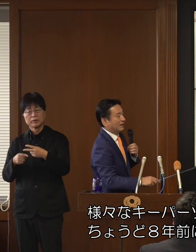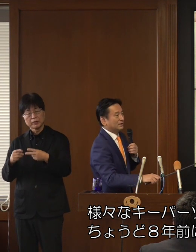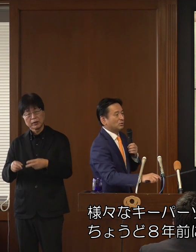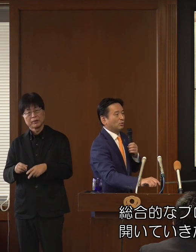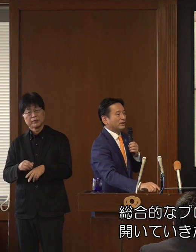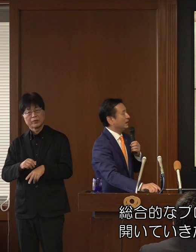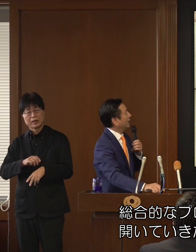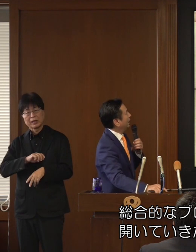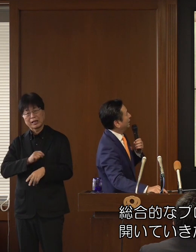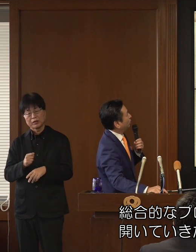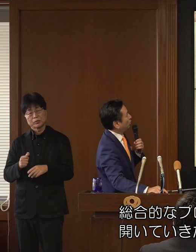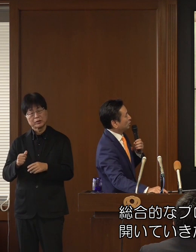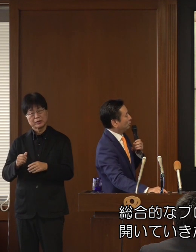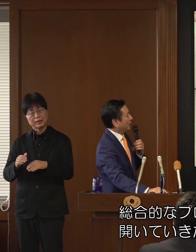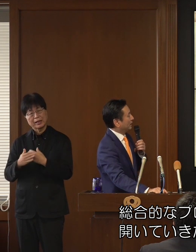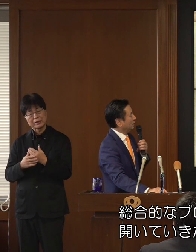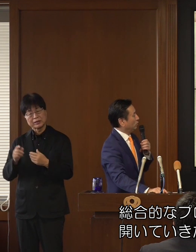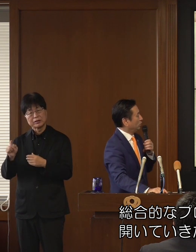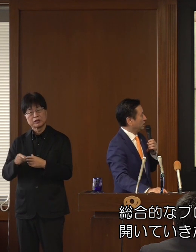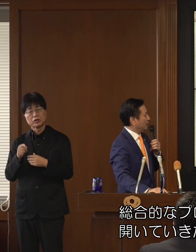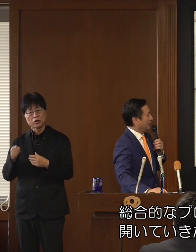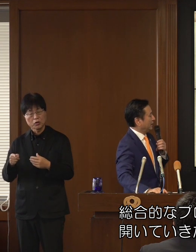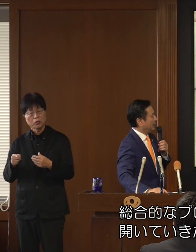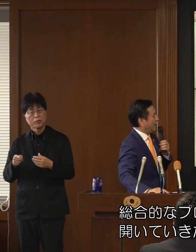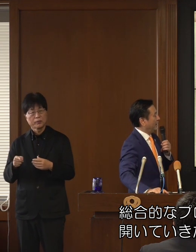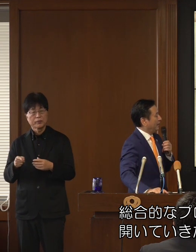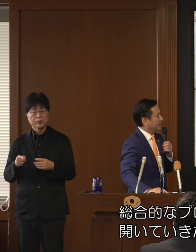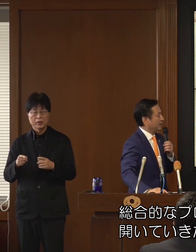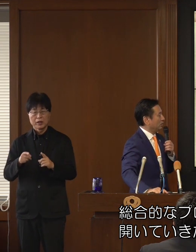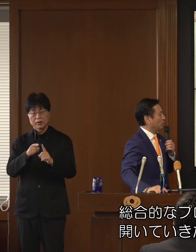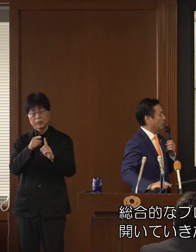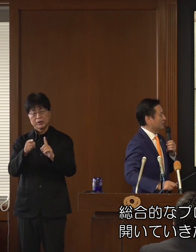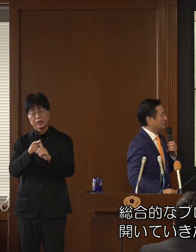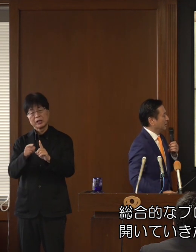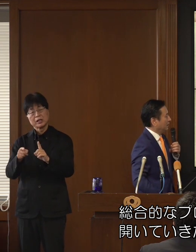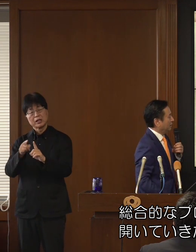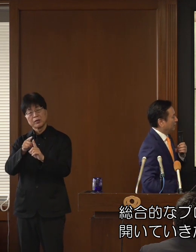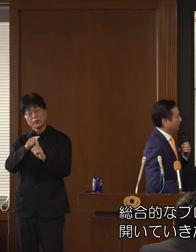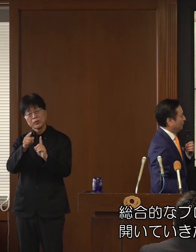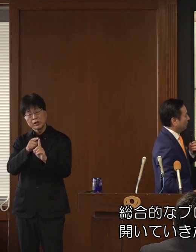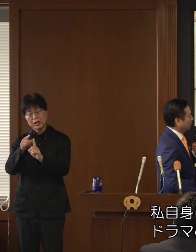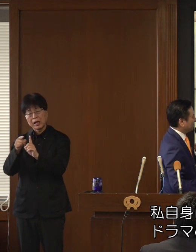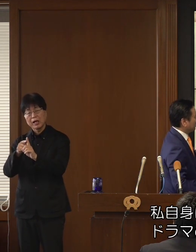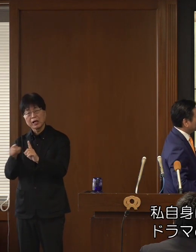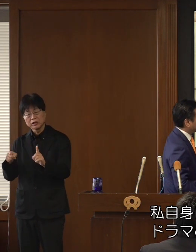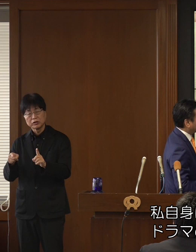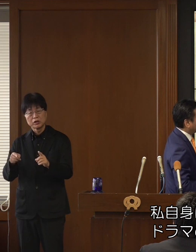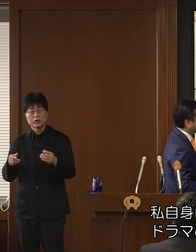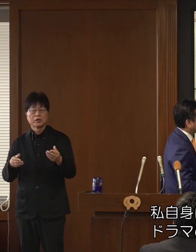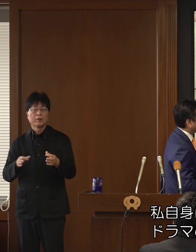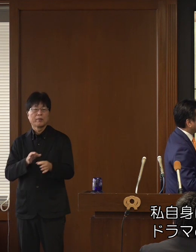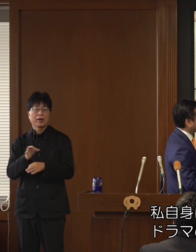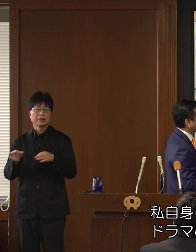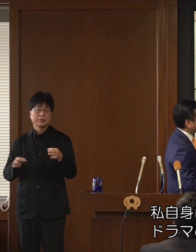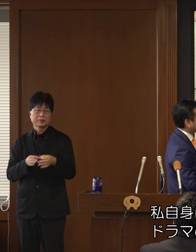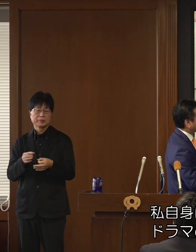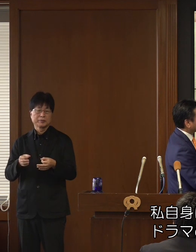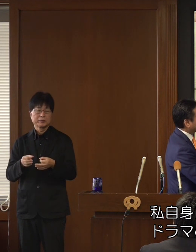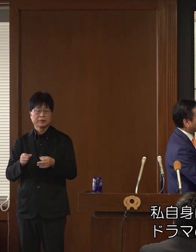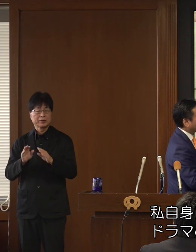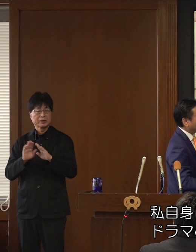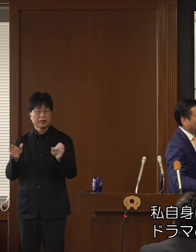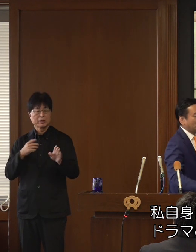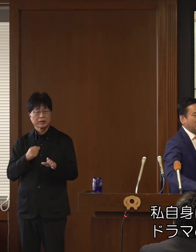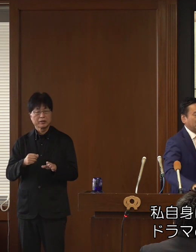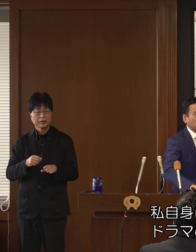総合的なプロモーションパーティーを開いていきたいと思います。 で、まあ、私自身は今マレーシアも